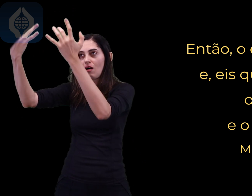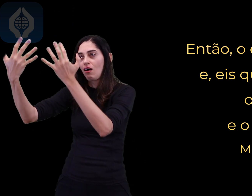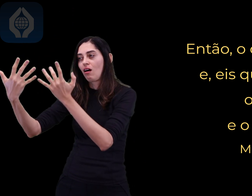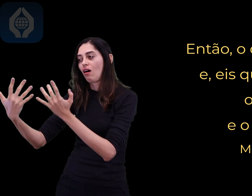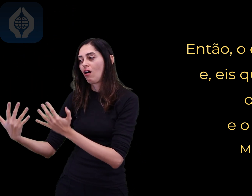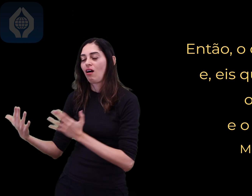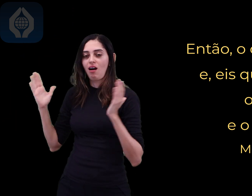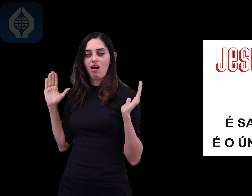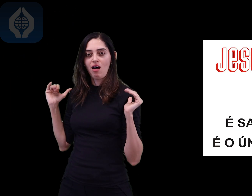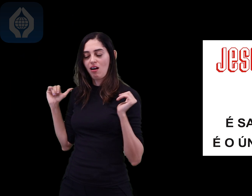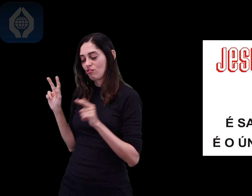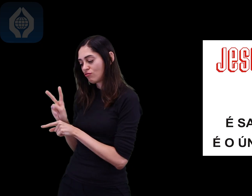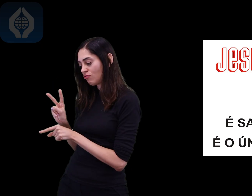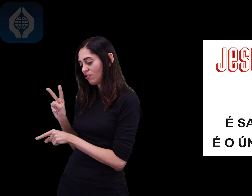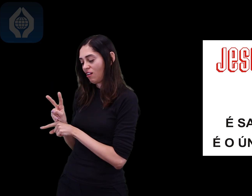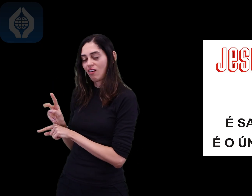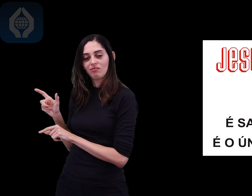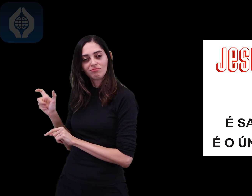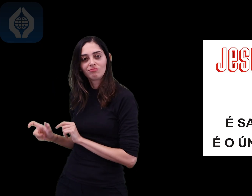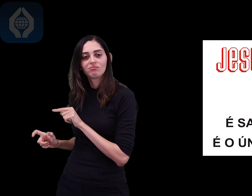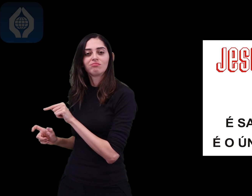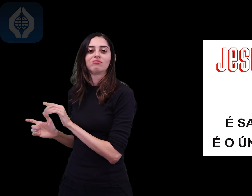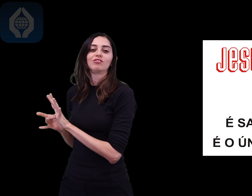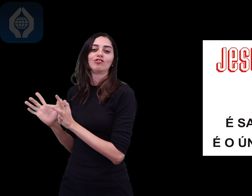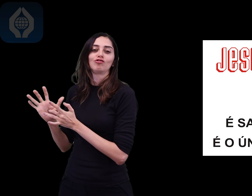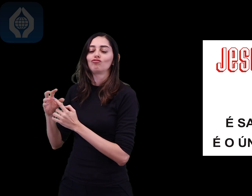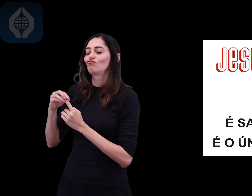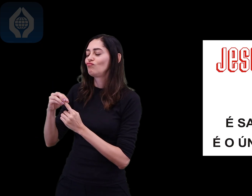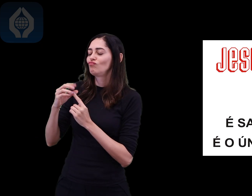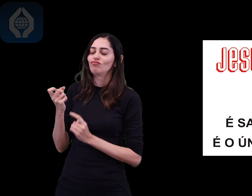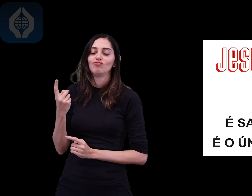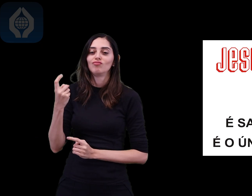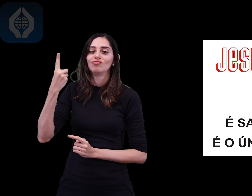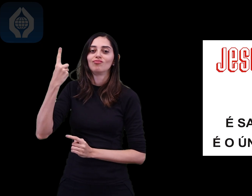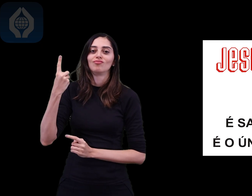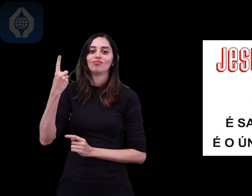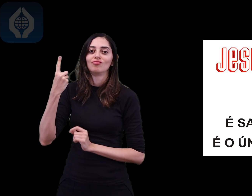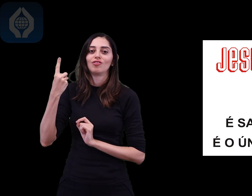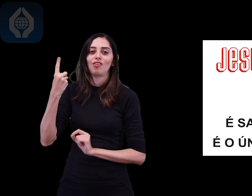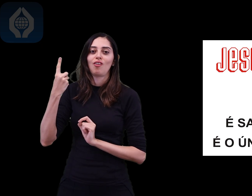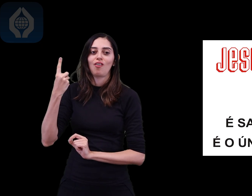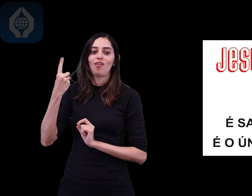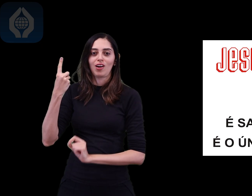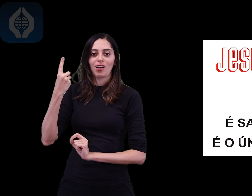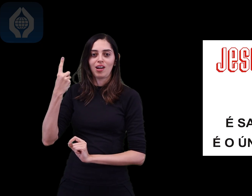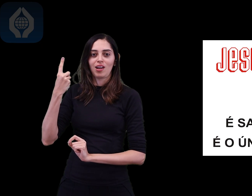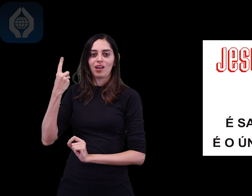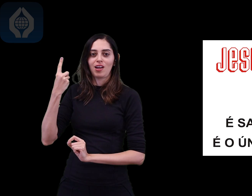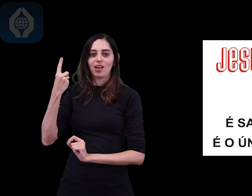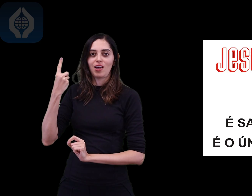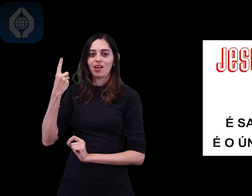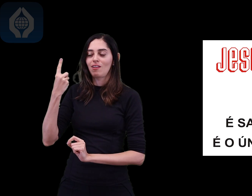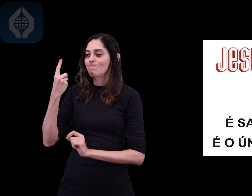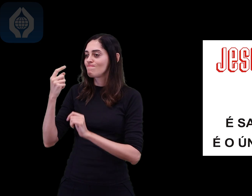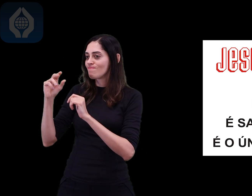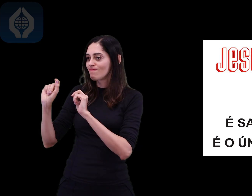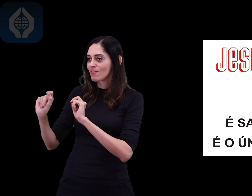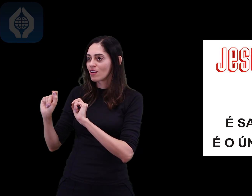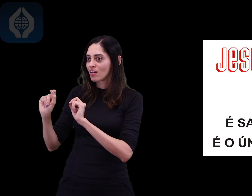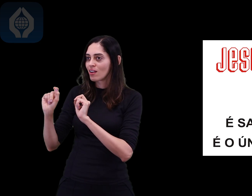deixou. Jesus foi o único que obedeceu a Satanás completamente e resistiu ao diabo.